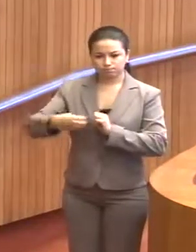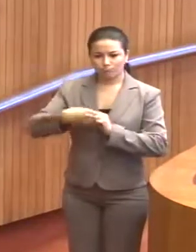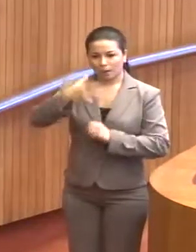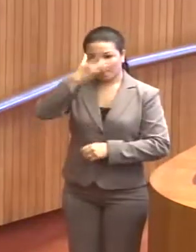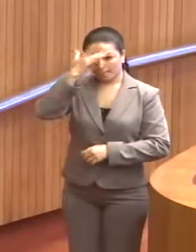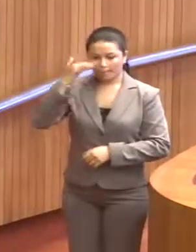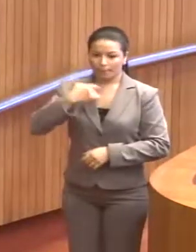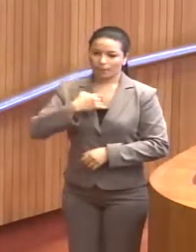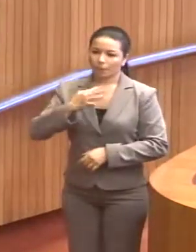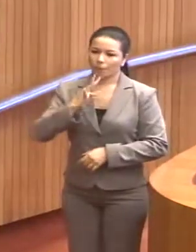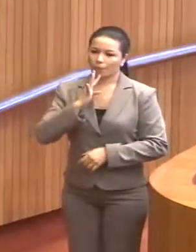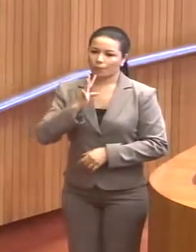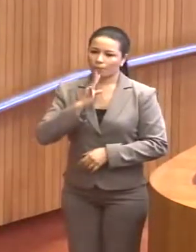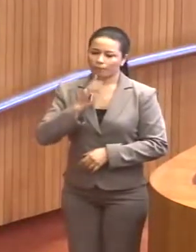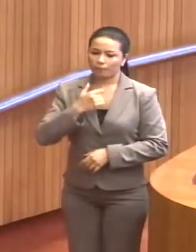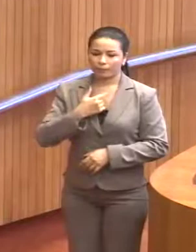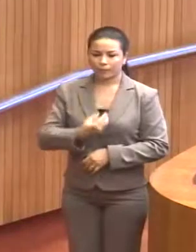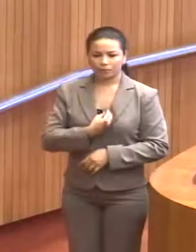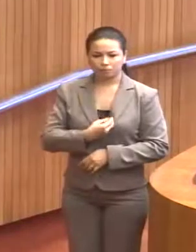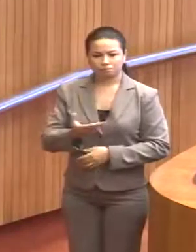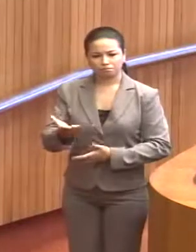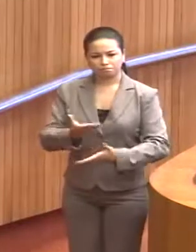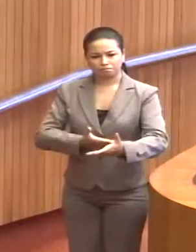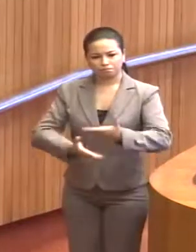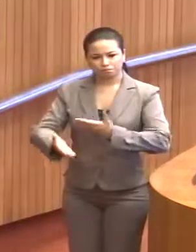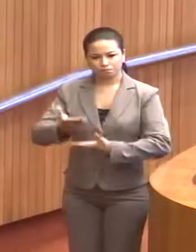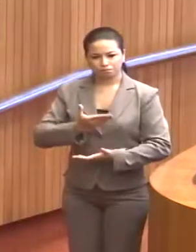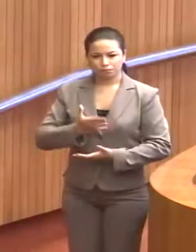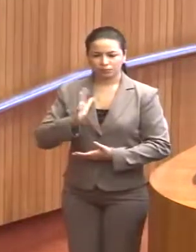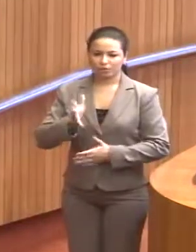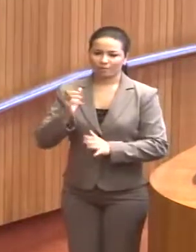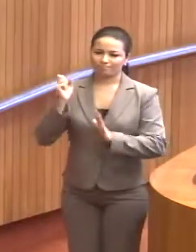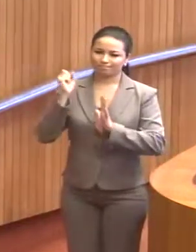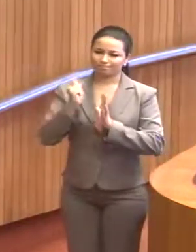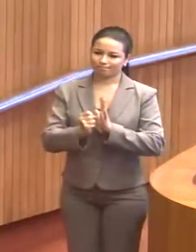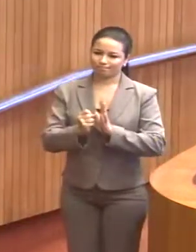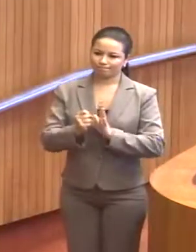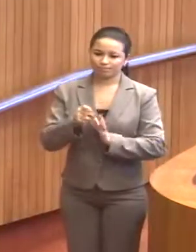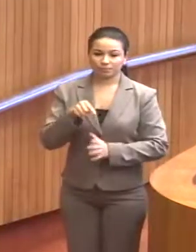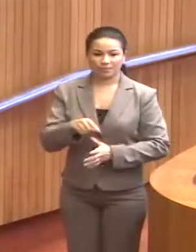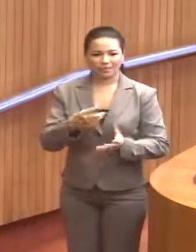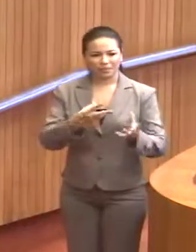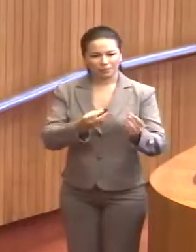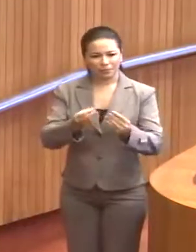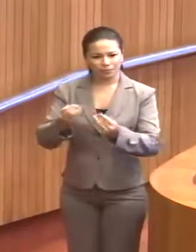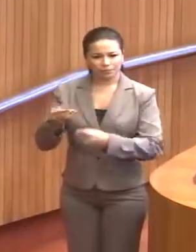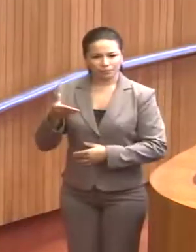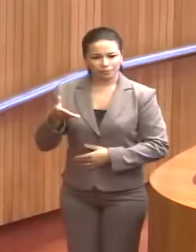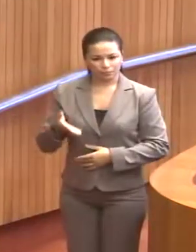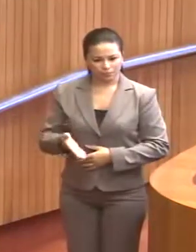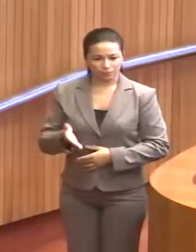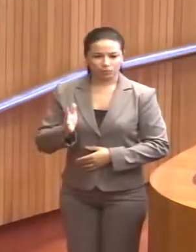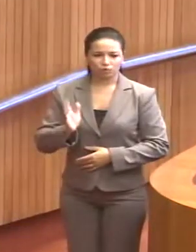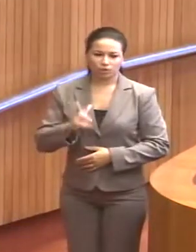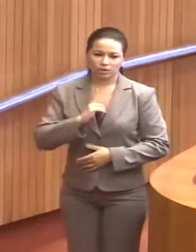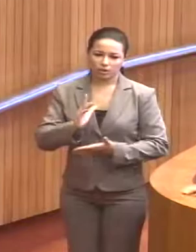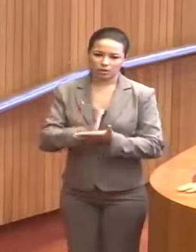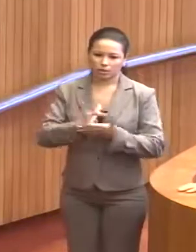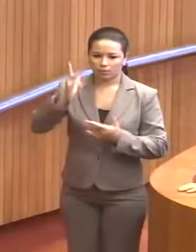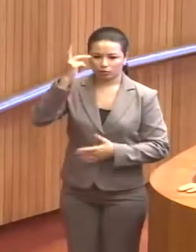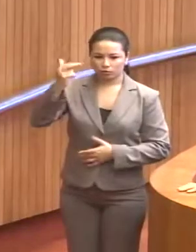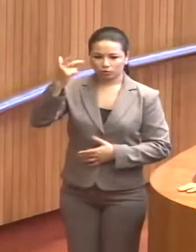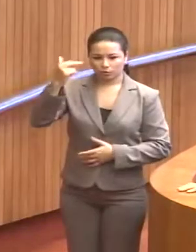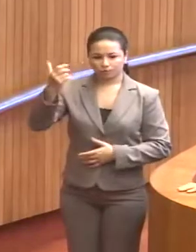que eu conheci, que eu convivi, que foram mortas, e assim muitos aqui devem ter alguma história